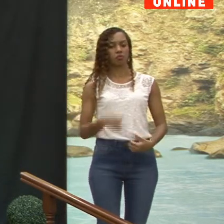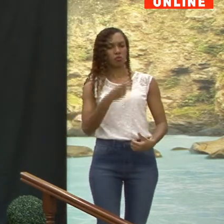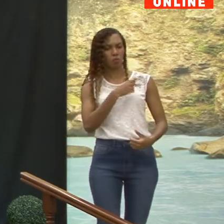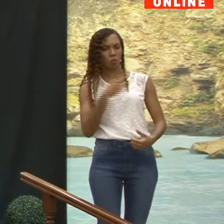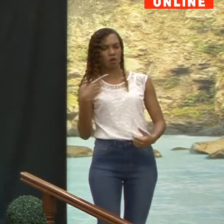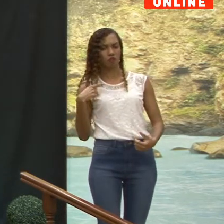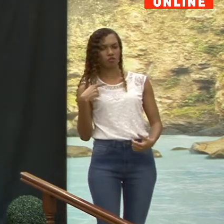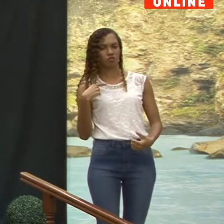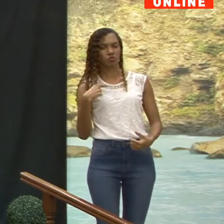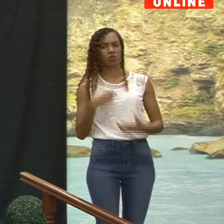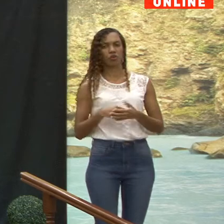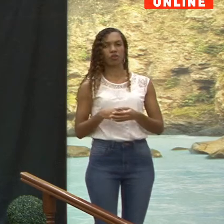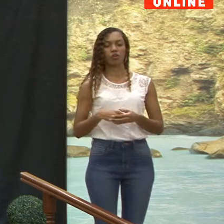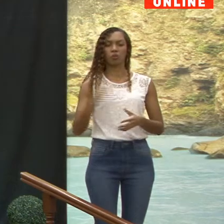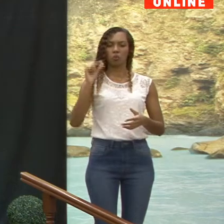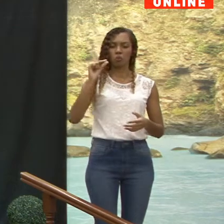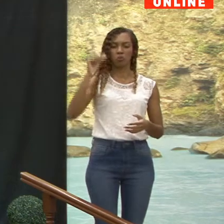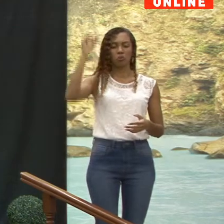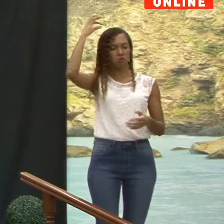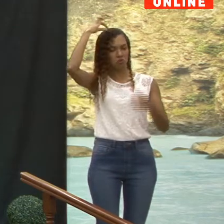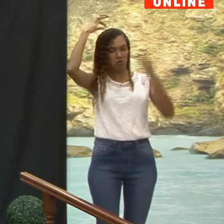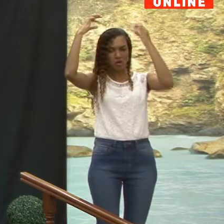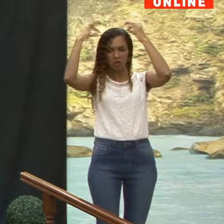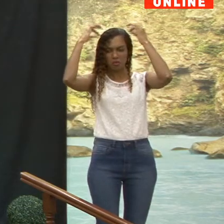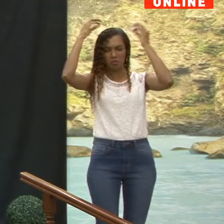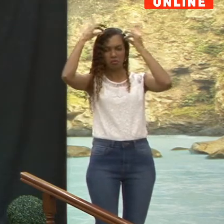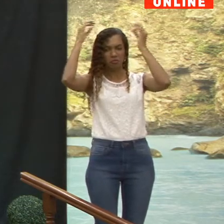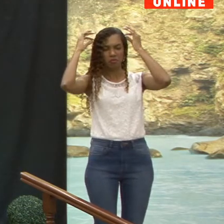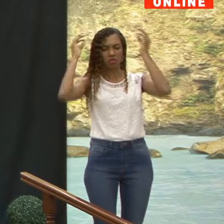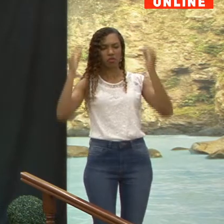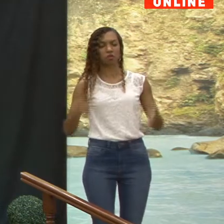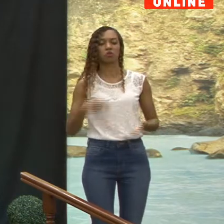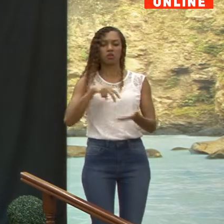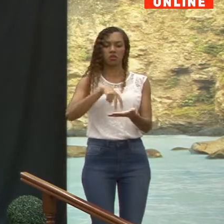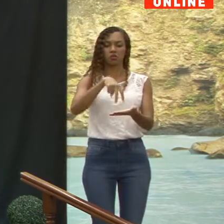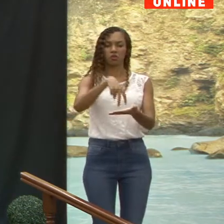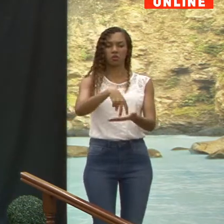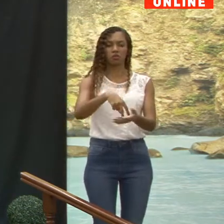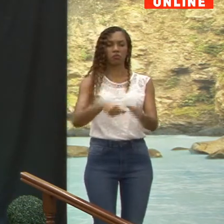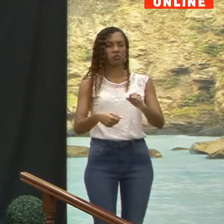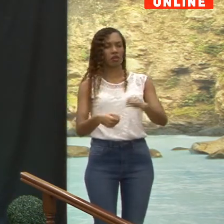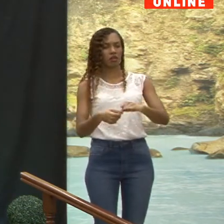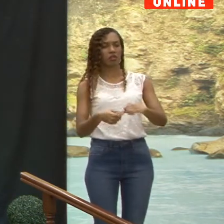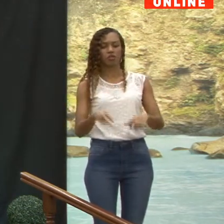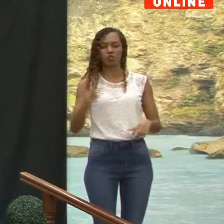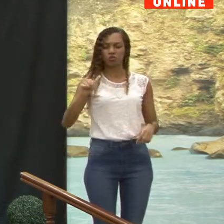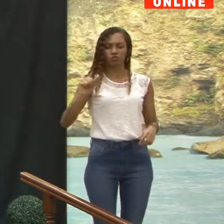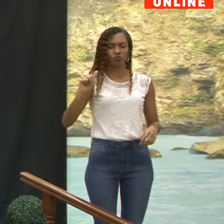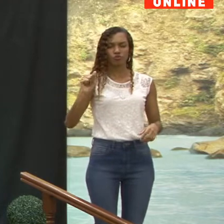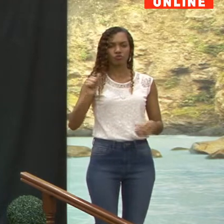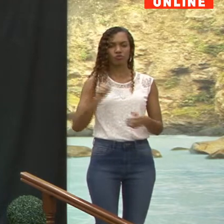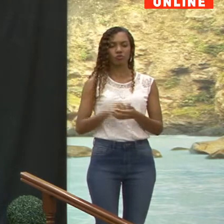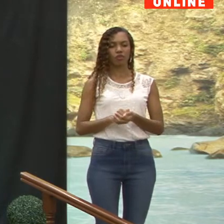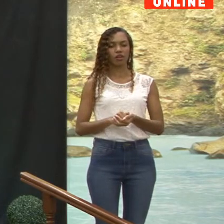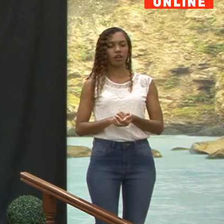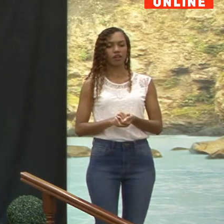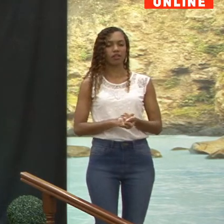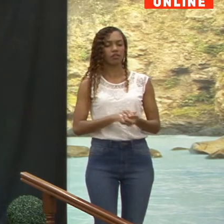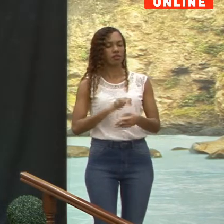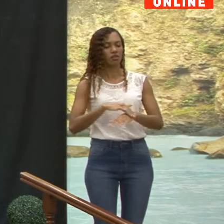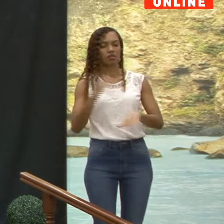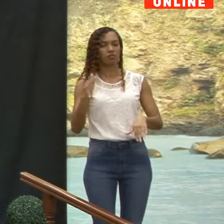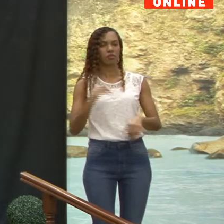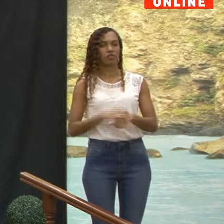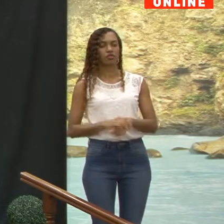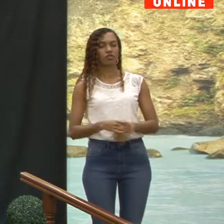E ele falou para o filho dele assim: nunca mais eu quero um seminário desse aqui. Nunca mais. Sabe o